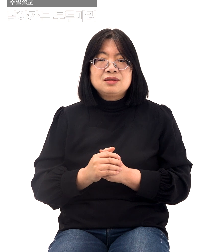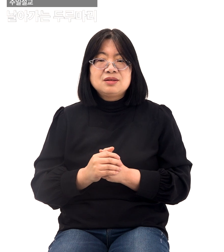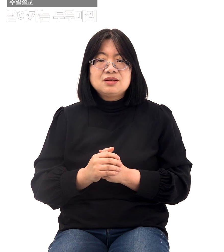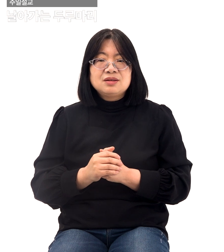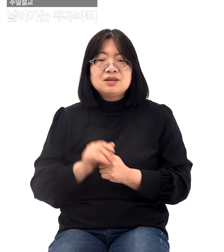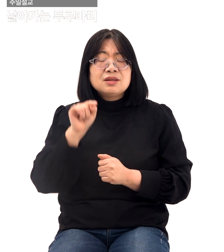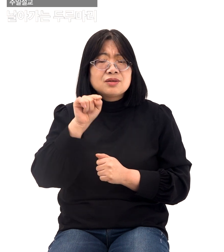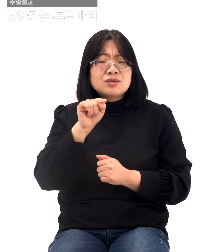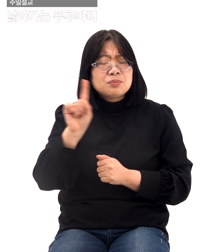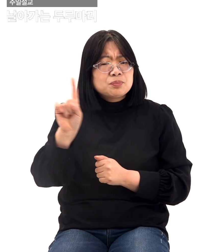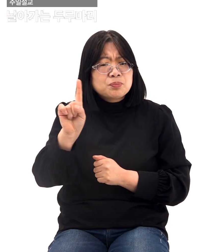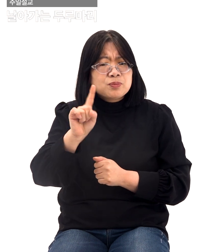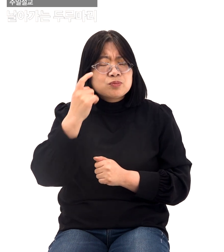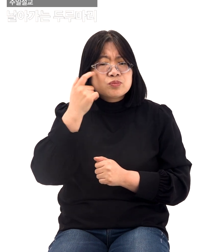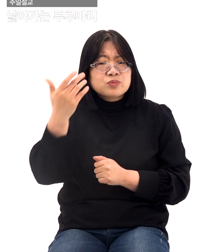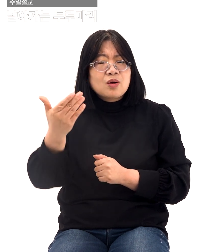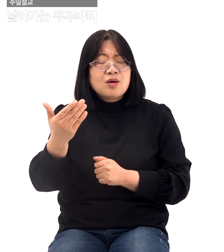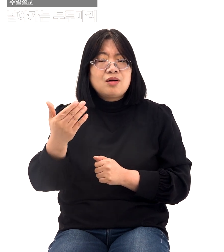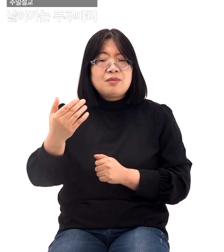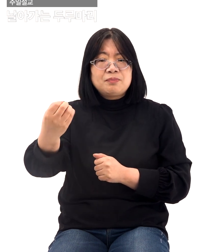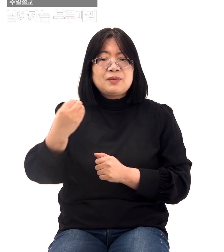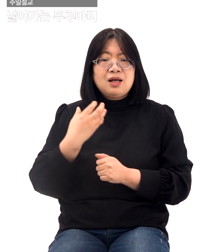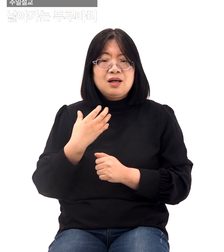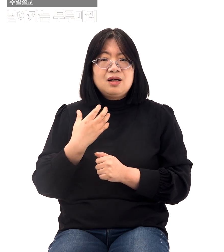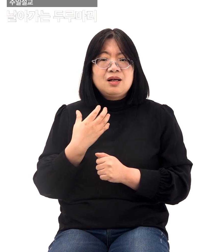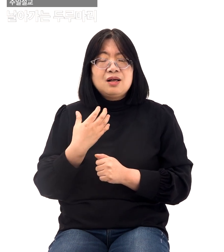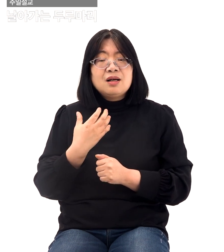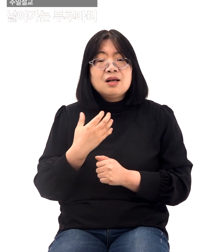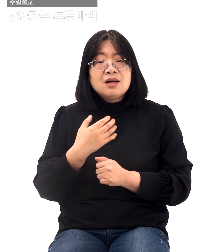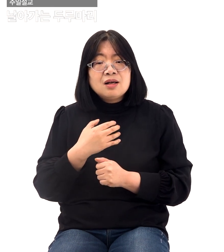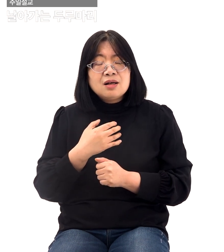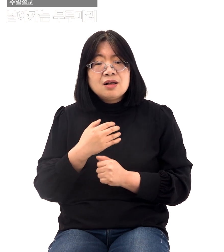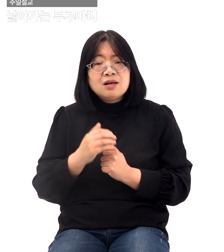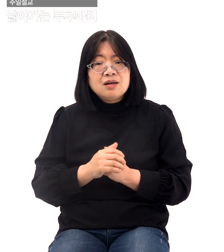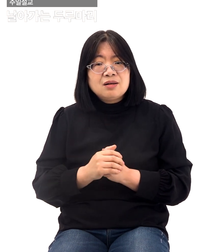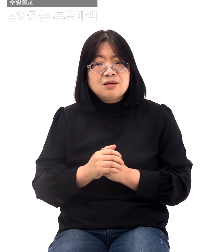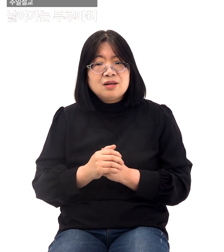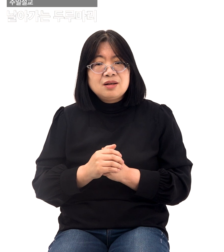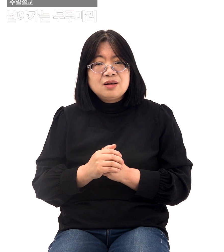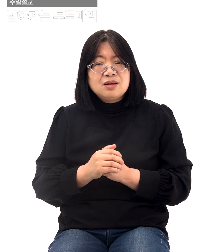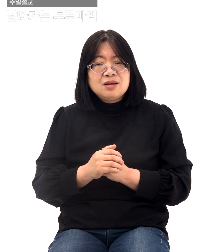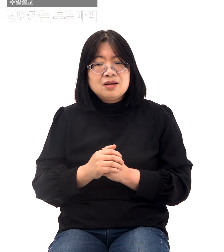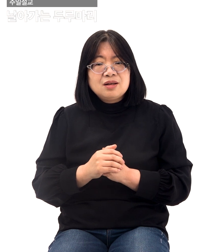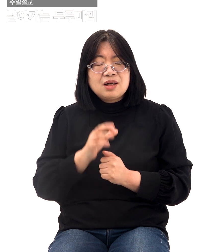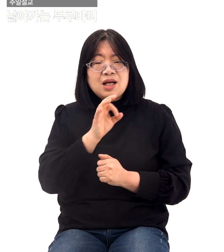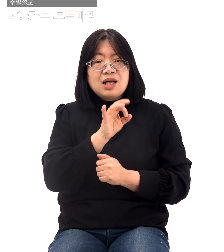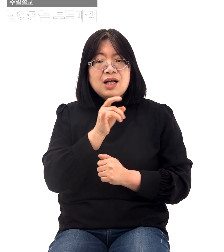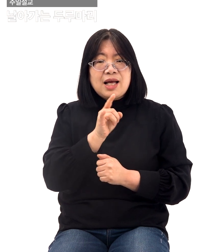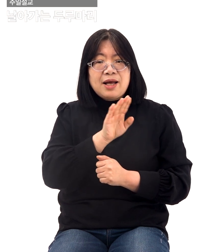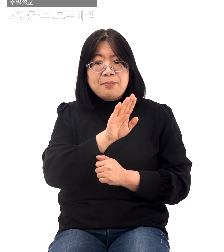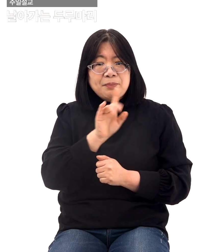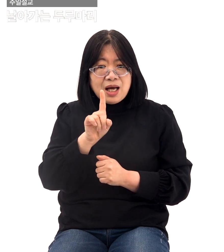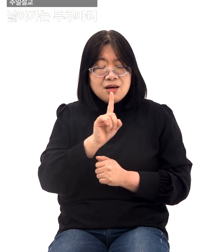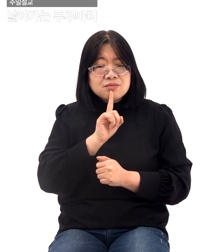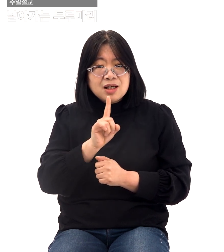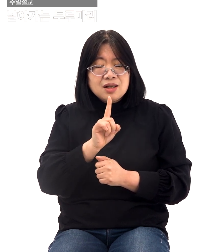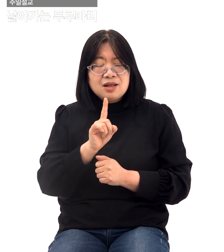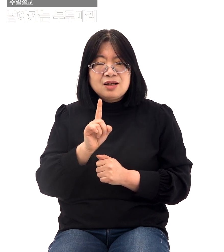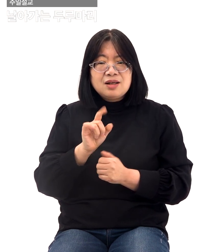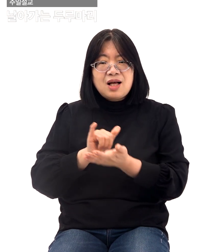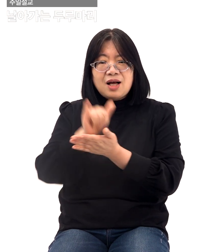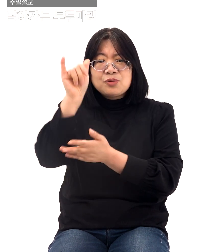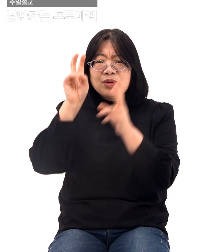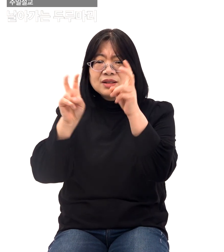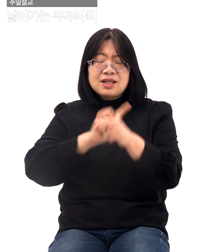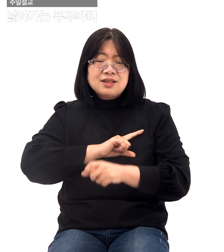이것이 무엇이니까 하니 그가 이르되 나오는 이것이 뭐라고 되어 있어요? 에바니라. 항공사 이름이